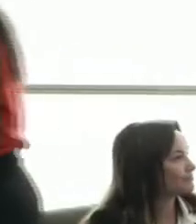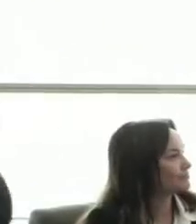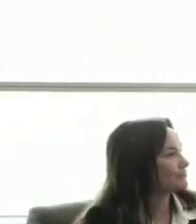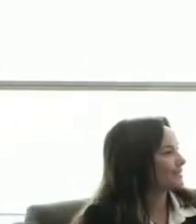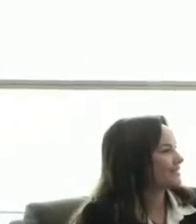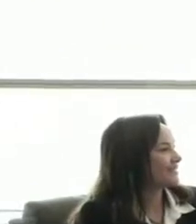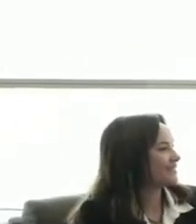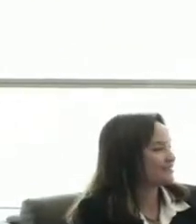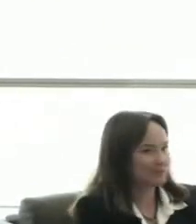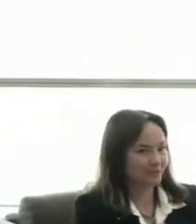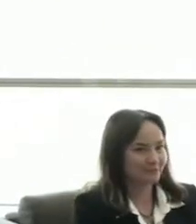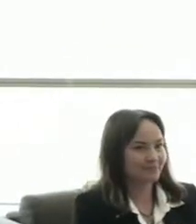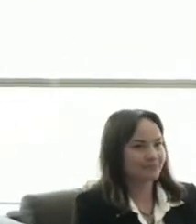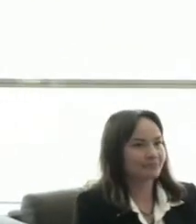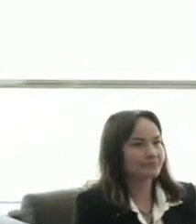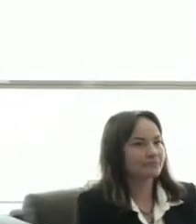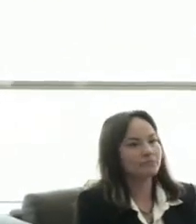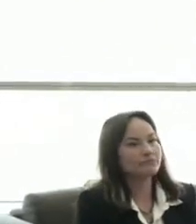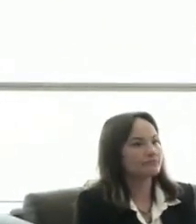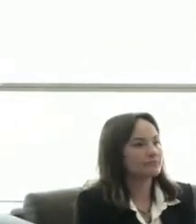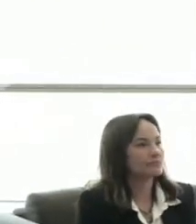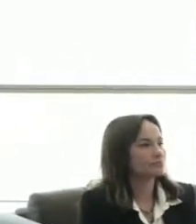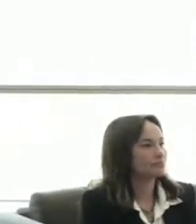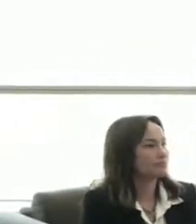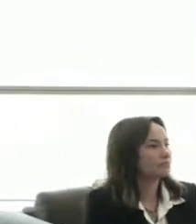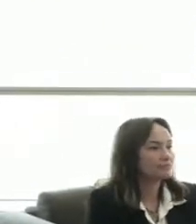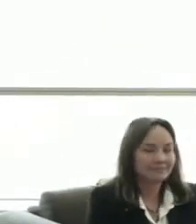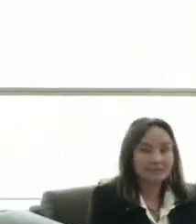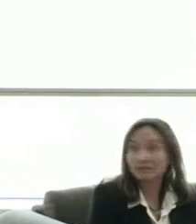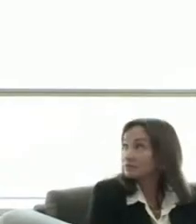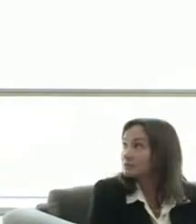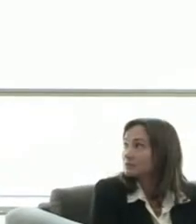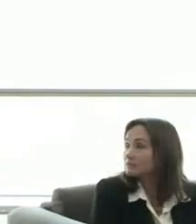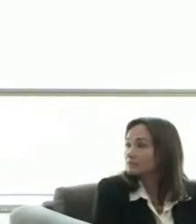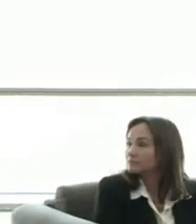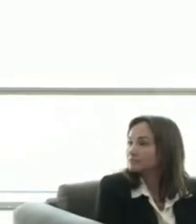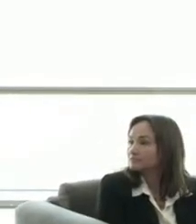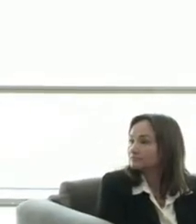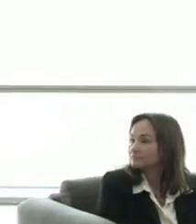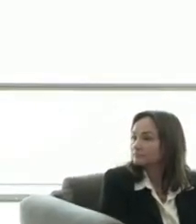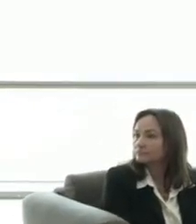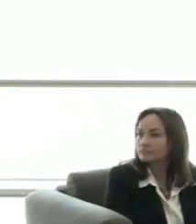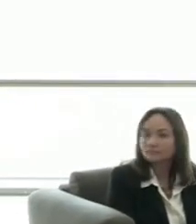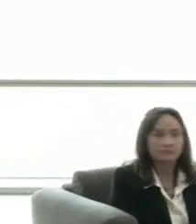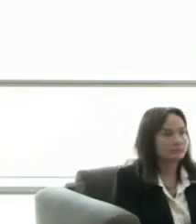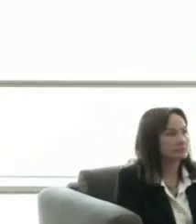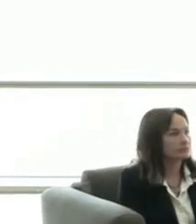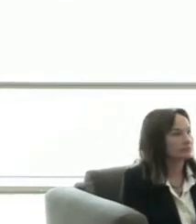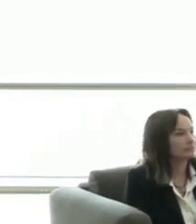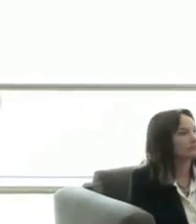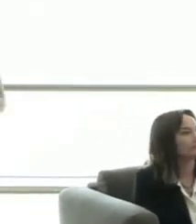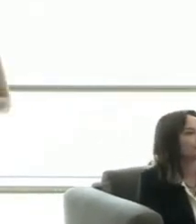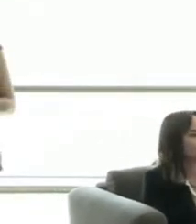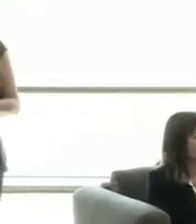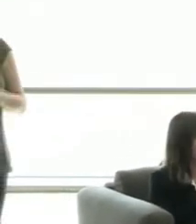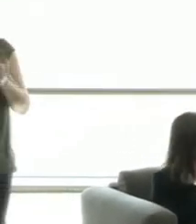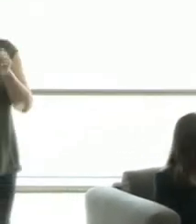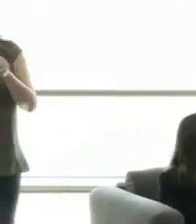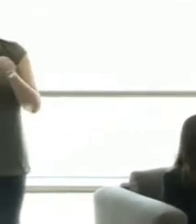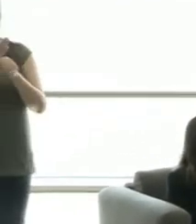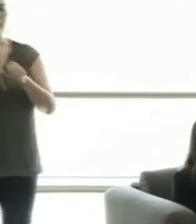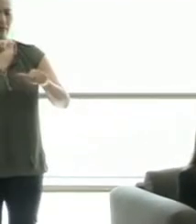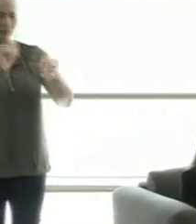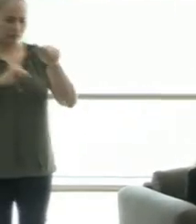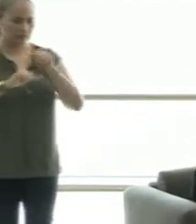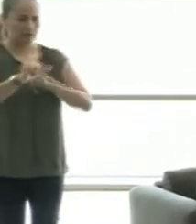y entre nuestros asistentes de la diputada María del Carmen pinete Vargas escuchamos Ahora sí muchas gracias diputada escuchamos